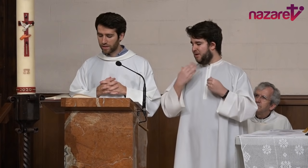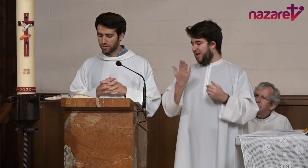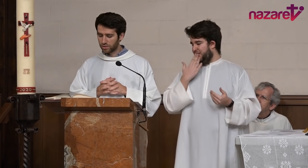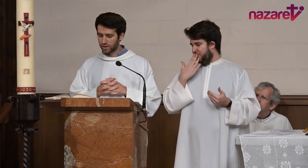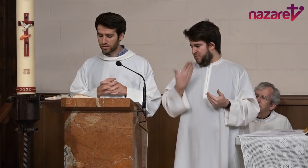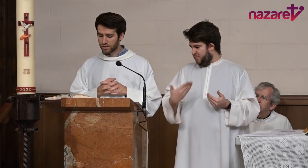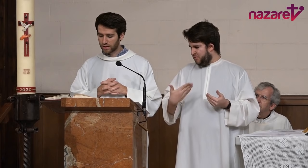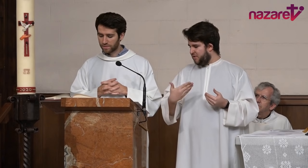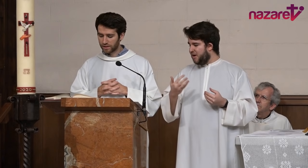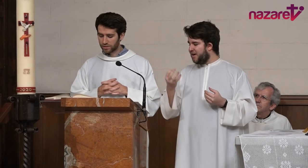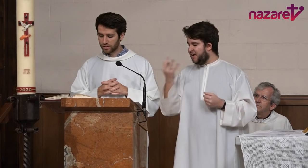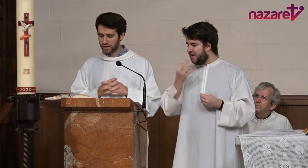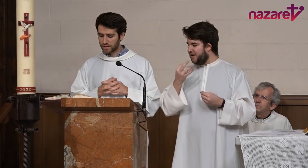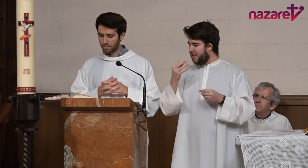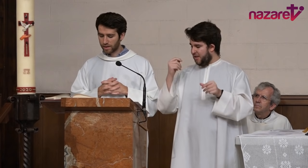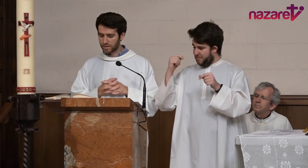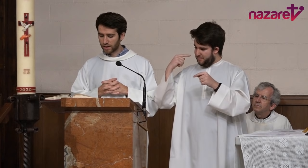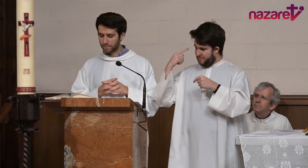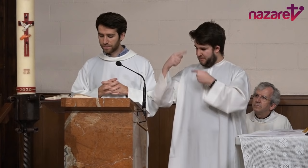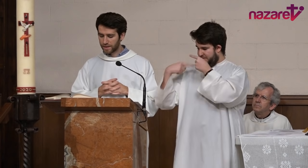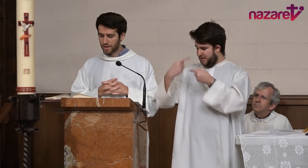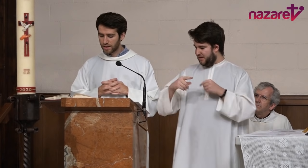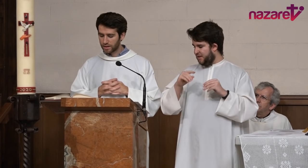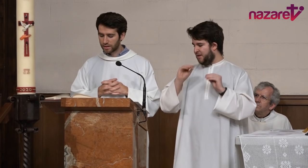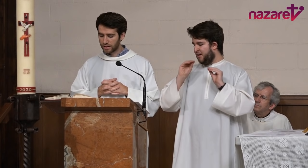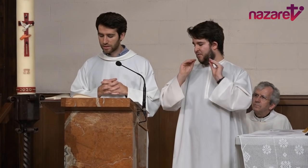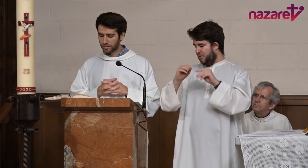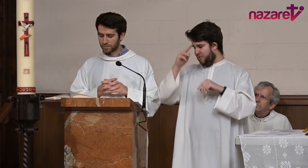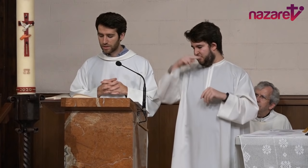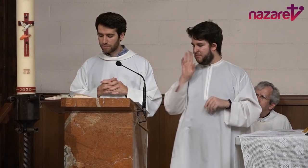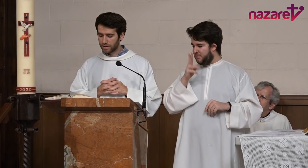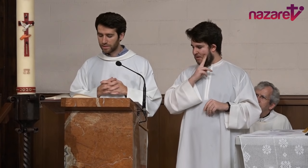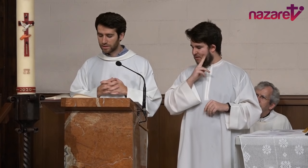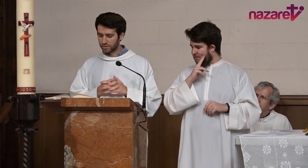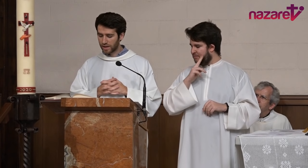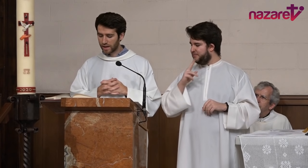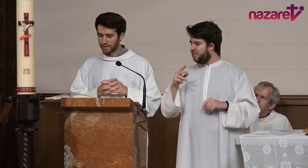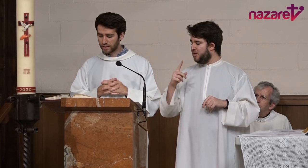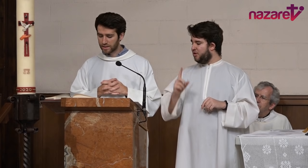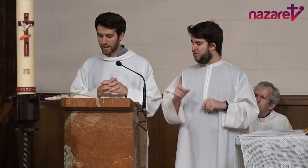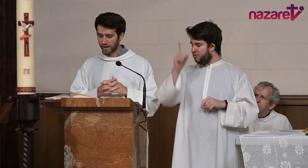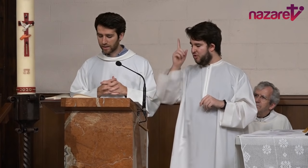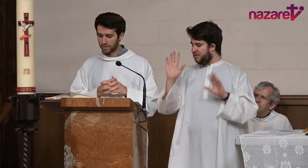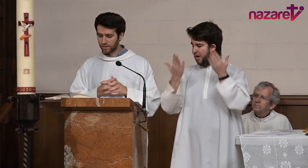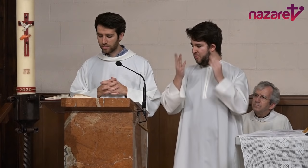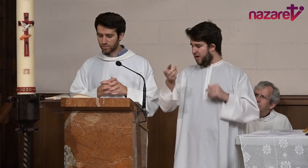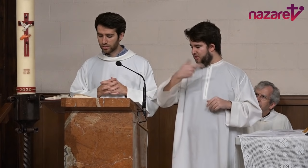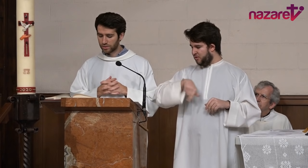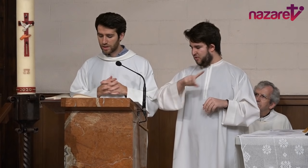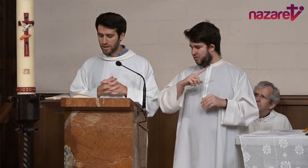la de un cordero sin defecto y sin mancha. Cristo, previsto ya antes de la creación del mundo